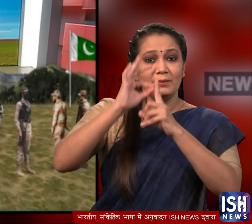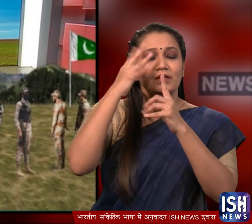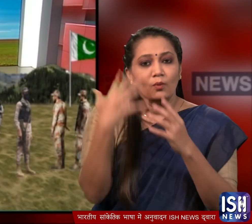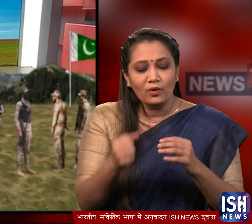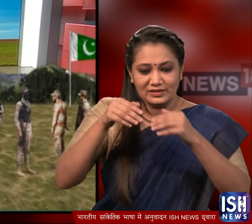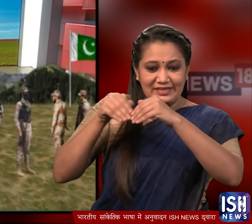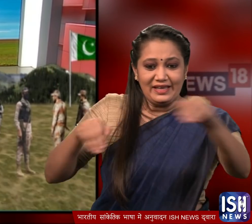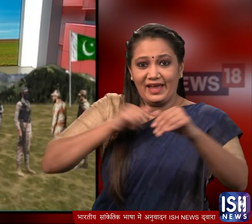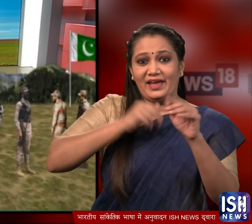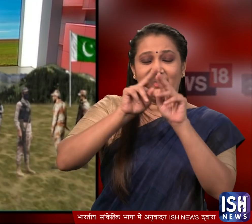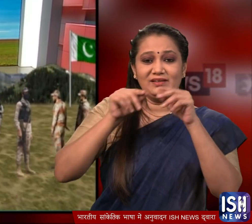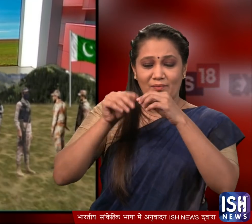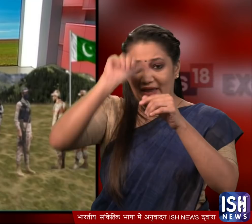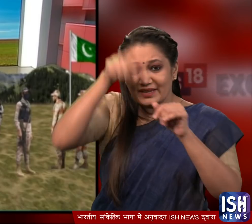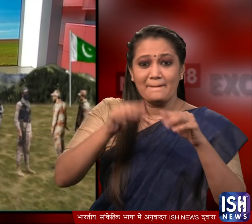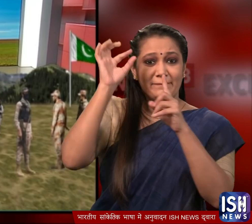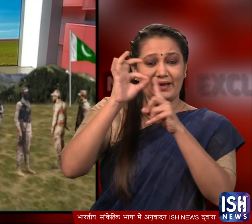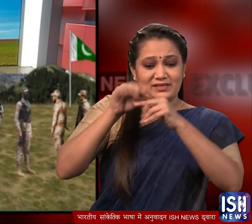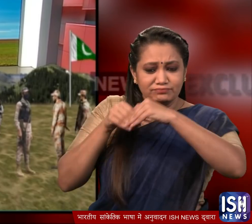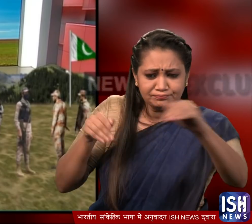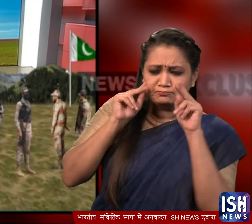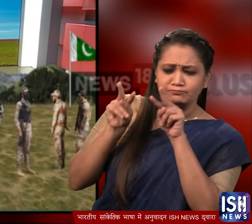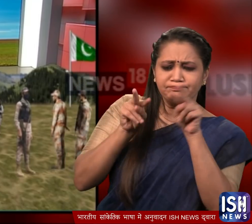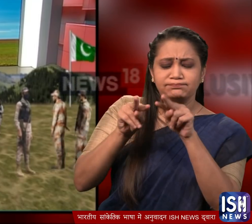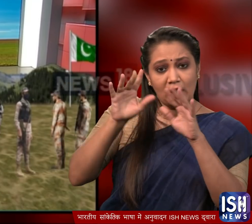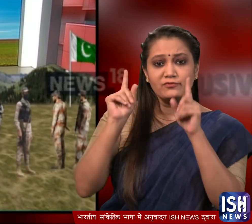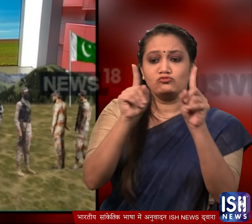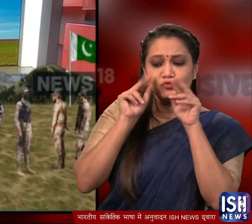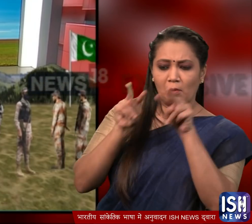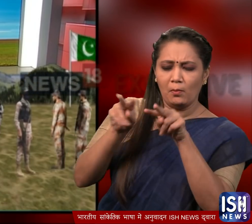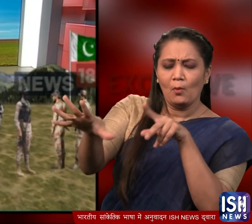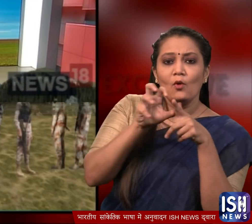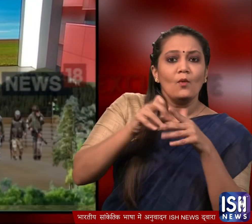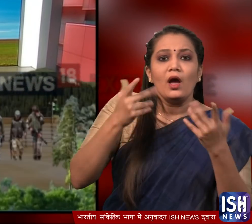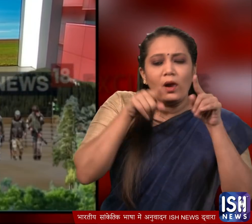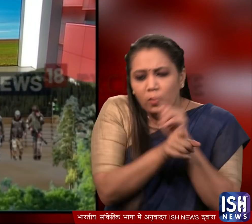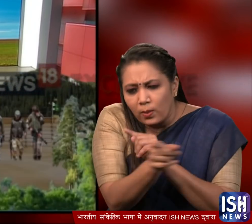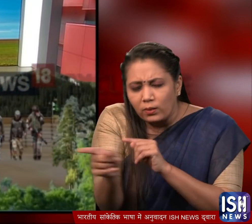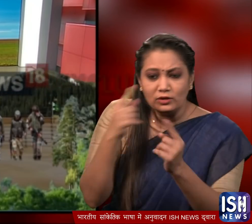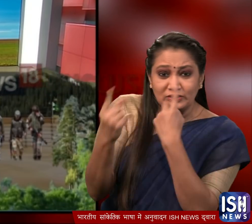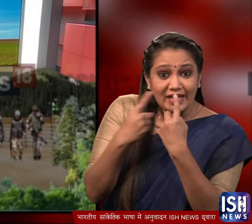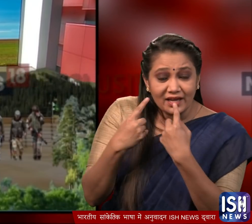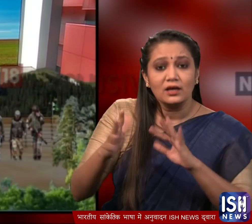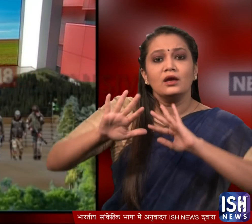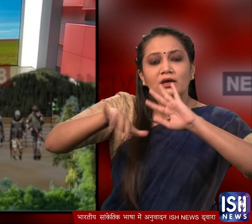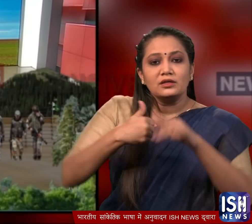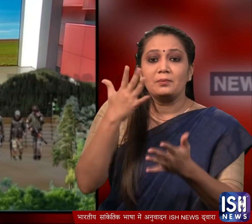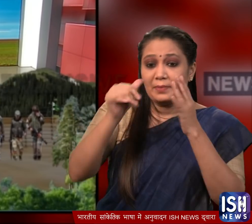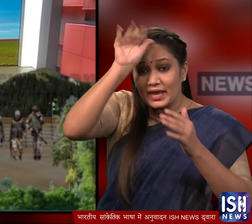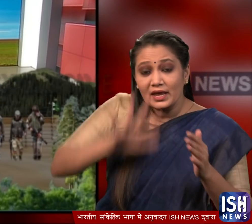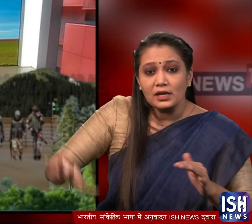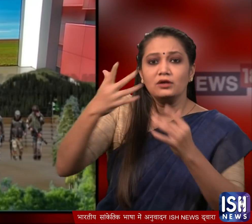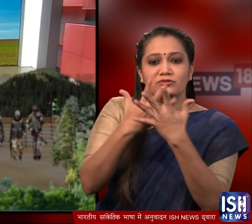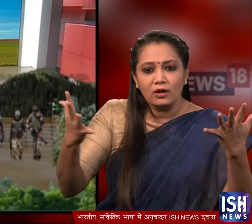ड्रोन के जरिए अंतर्राष्ट्रीय सीमा के आसपास के इलाकों की लगातार निगरानी कर रहा है, जिसका मकसद घुसपैठ के लिए रेकी के साथ भारत